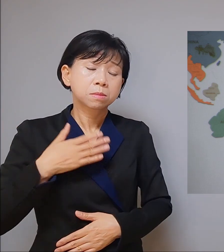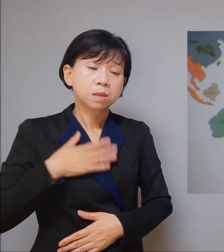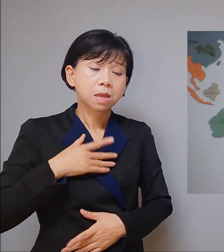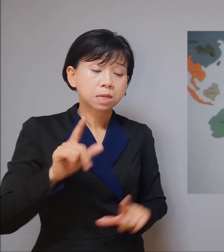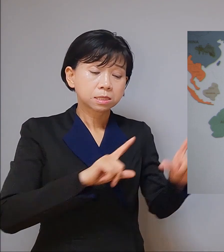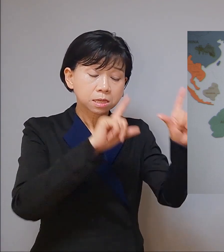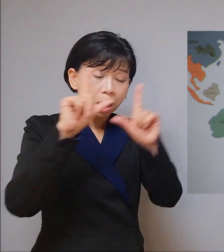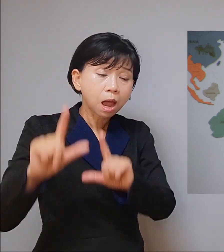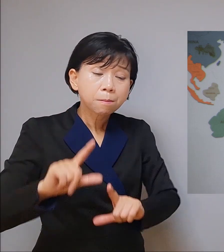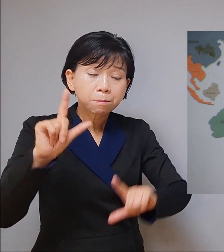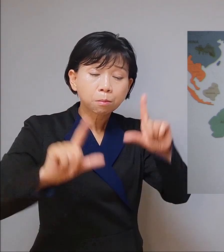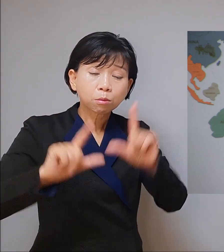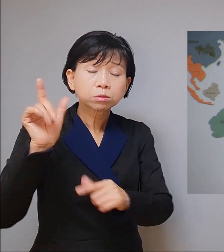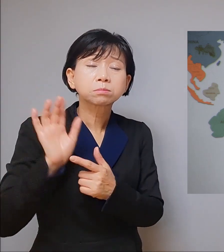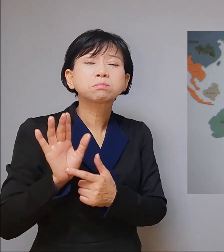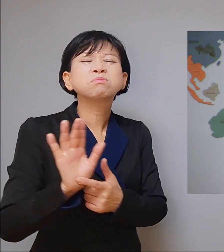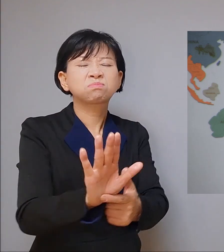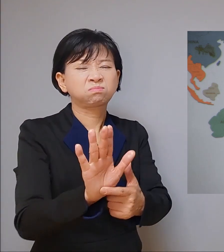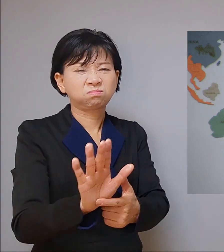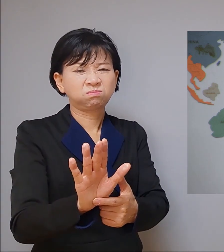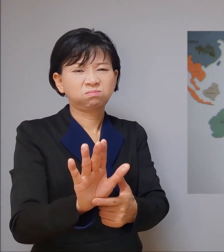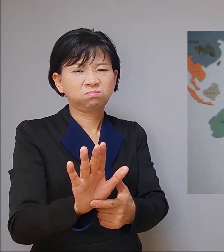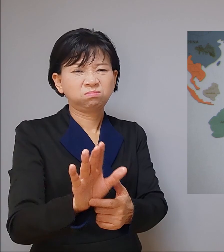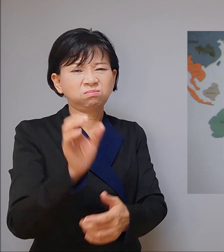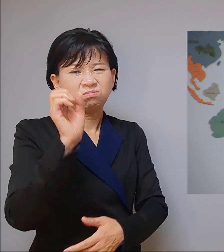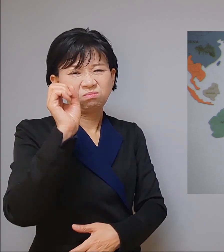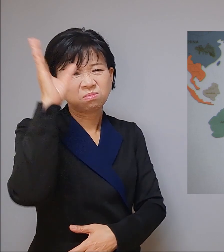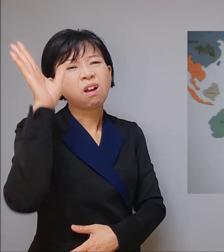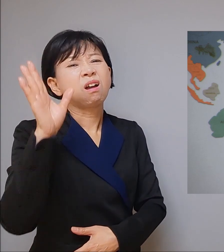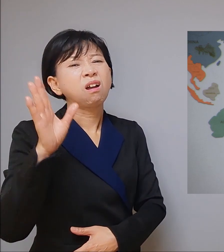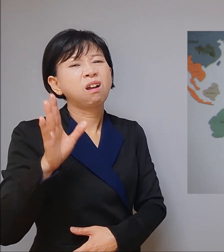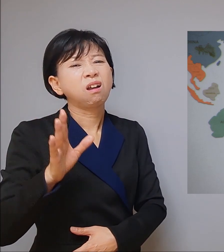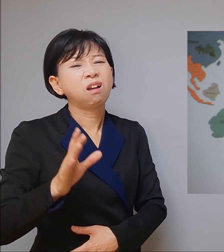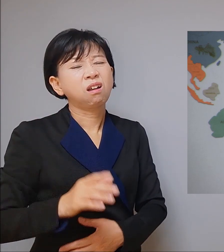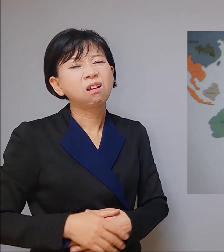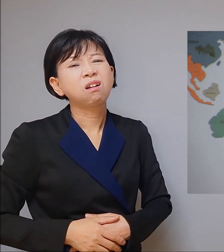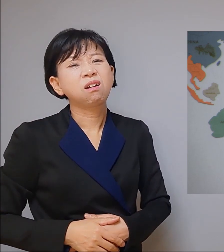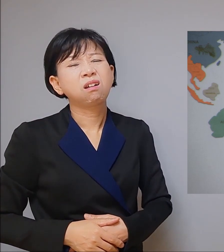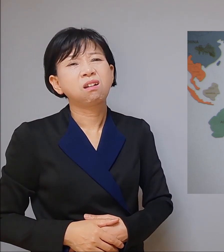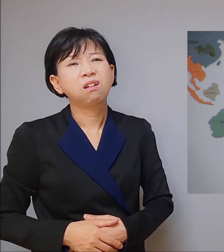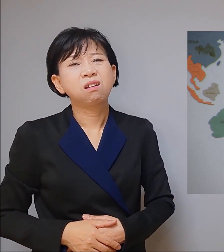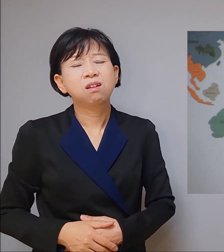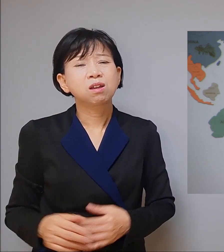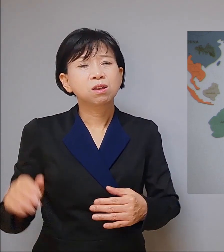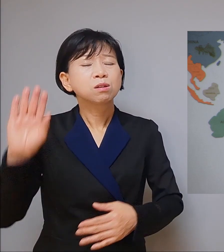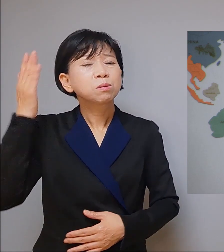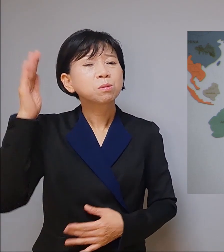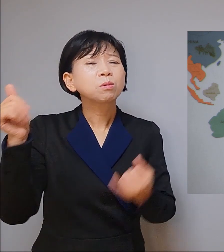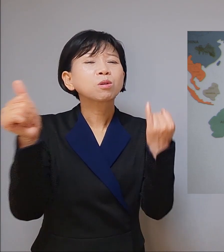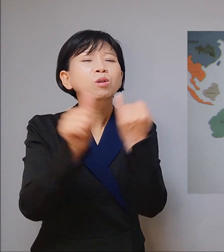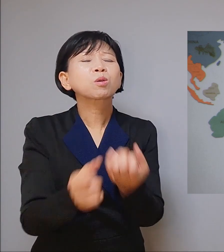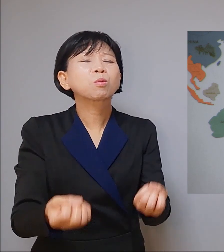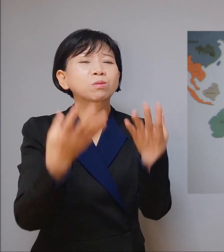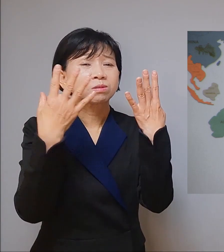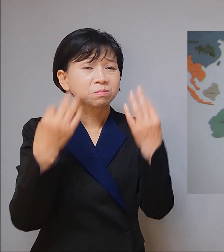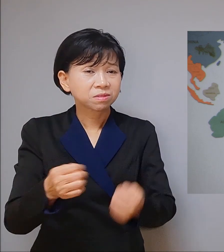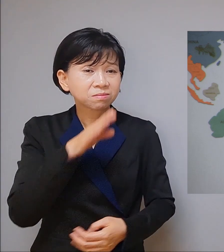모습으로 드러난다는 사실을 잊어버린 거죠. 요즘 결혼식이 참 많이 있는 것 같습니다.